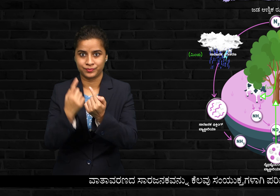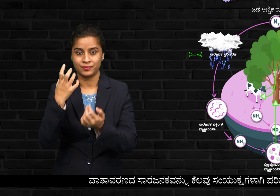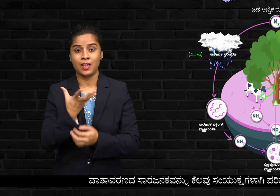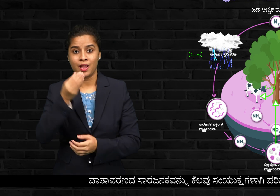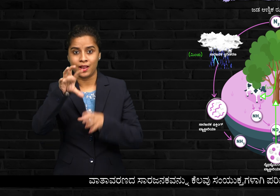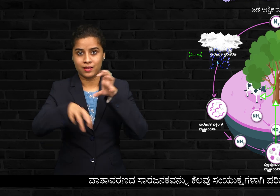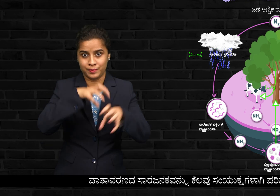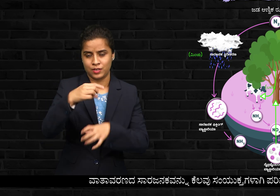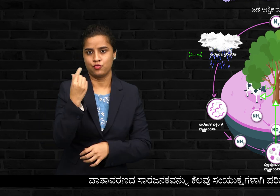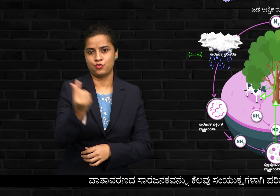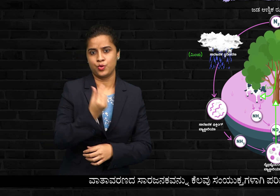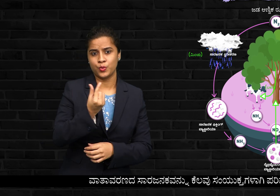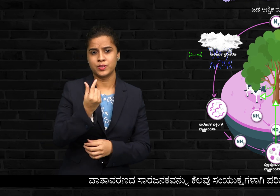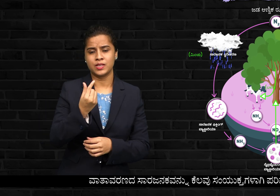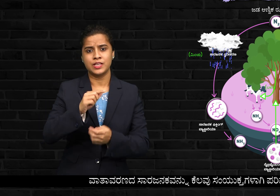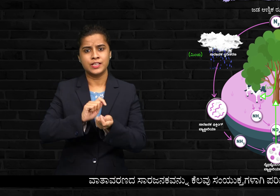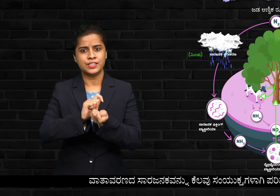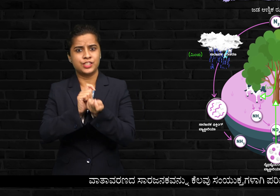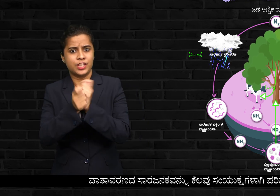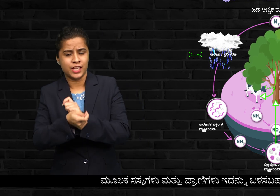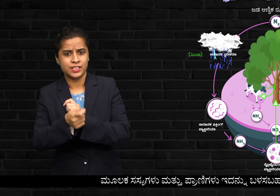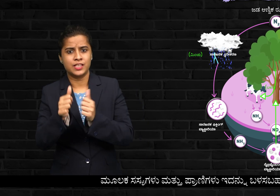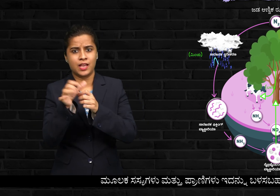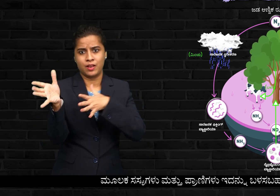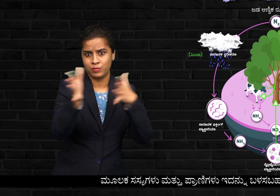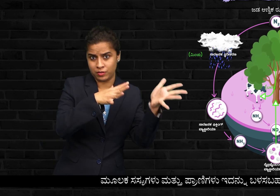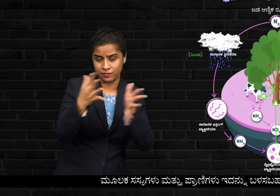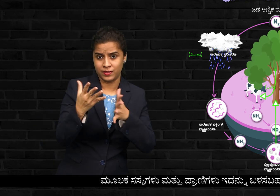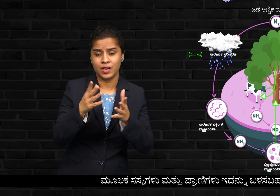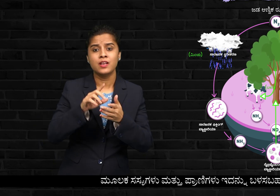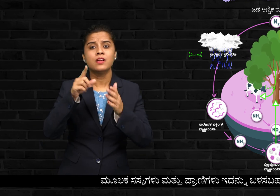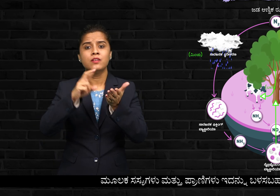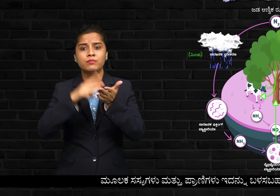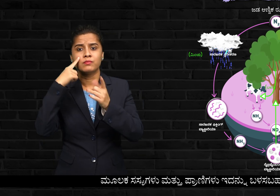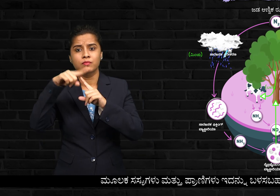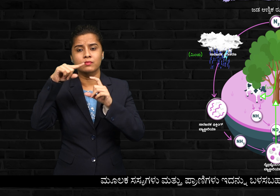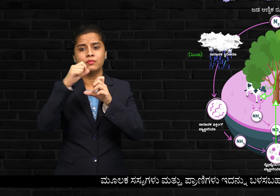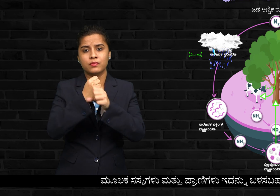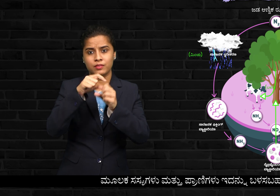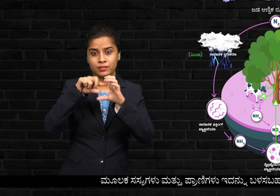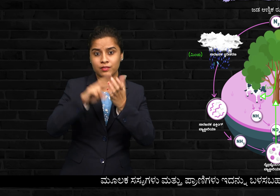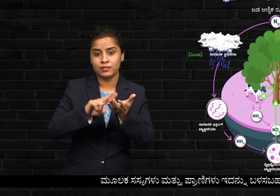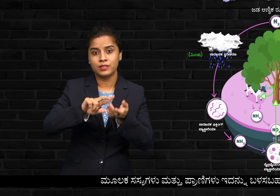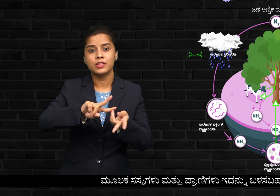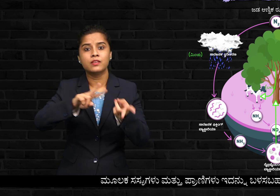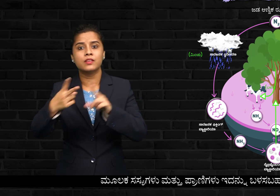ವಾತಾವರಣದ ಸಾರಜನಕವನ್ನ ಕೆಲವು ಸಂಯುಕ್ತಗಳಾಗಿ ಪರಿವರ್ತಿಸುವ ಮೂಲಕ ಸಸ್ಯಗಳು ಮತ್ತು ಪ್ರಾಣಿಗಳು ಇದನ್ನ